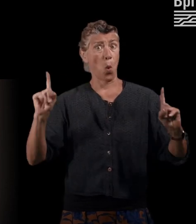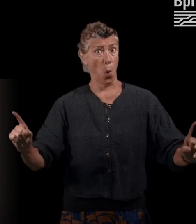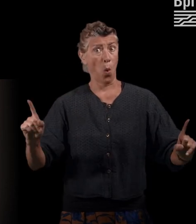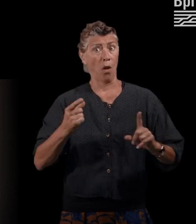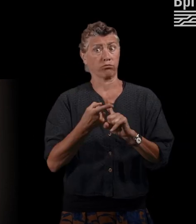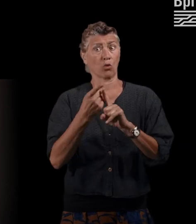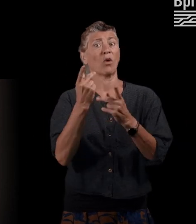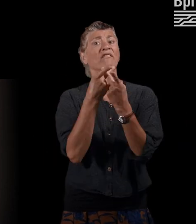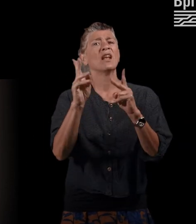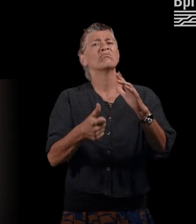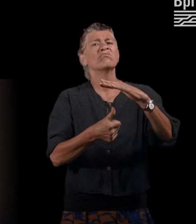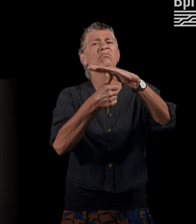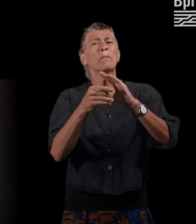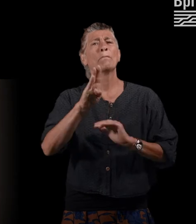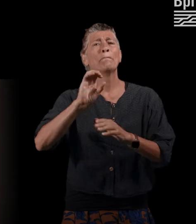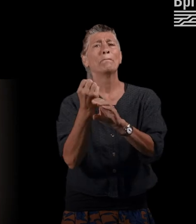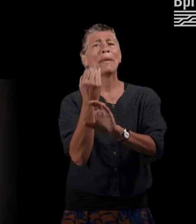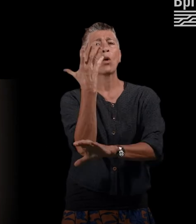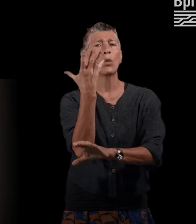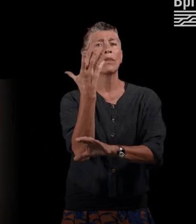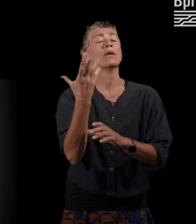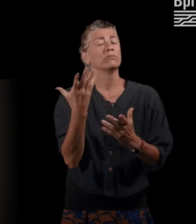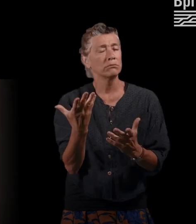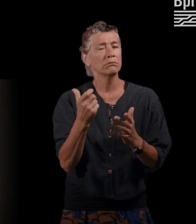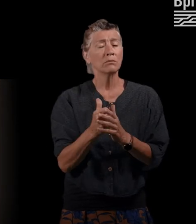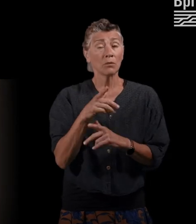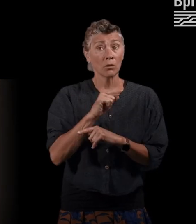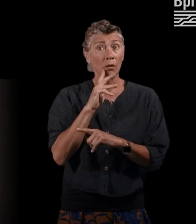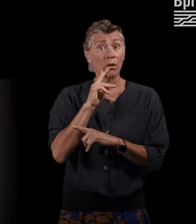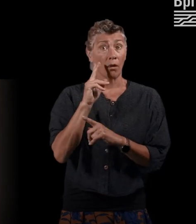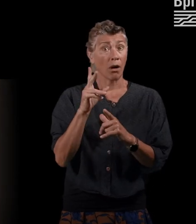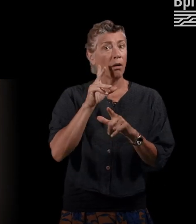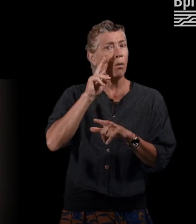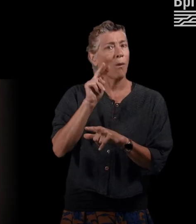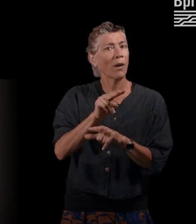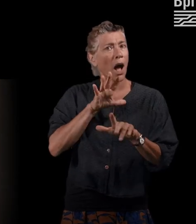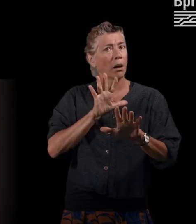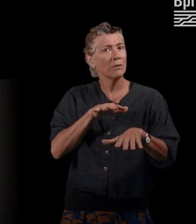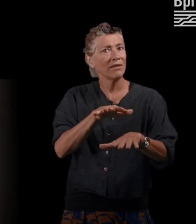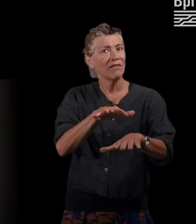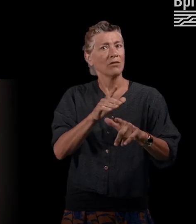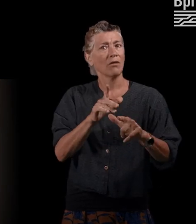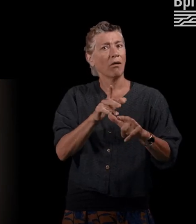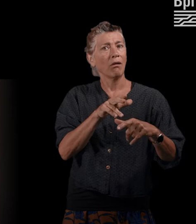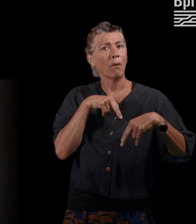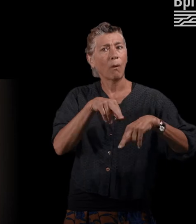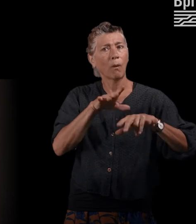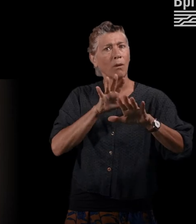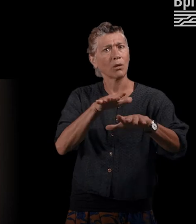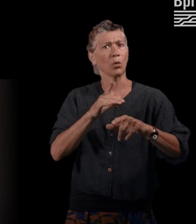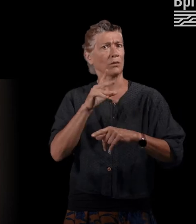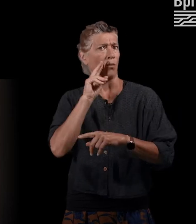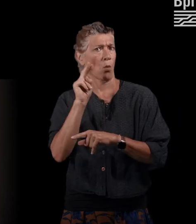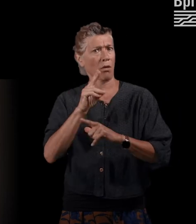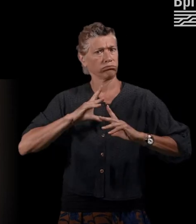importantes de Beyrouth. On y reviendra. Vous posez un regard ému sur les manifestants, un regard